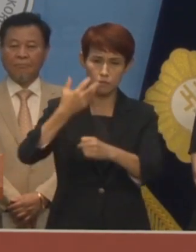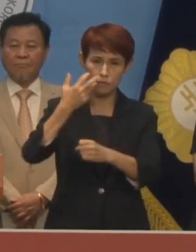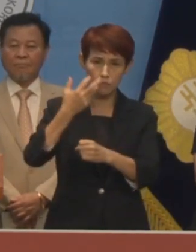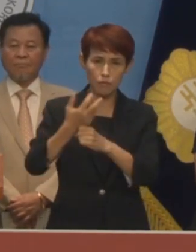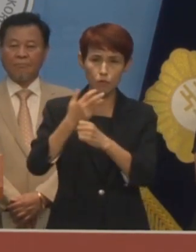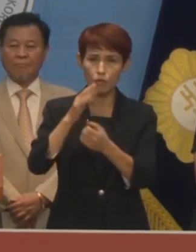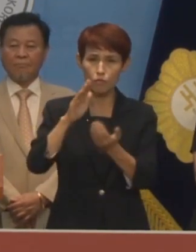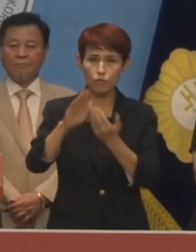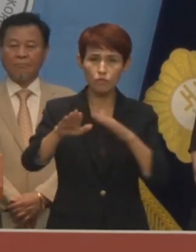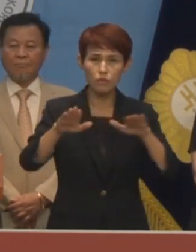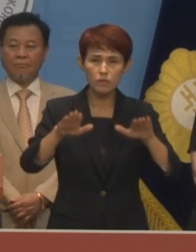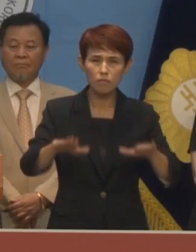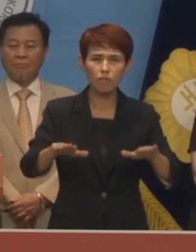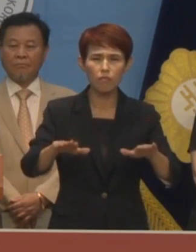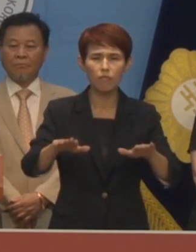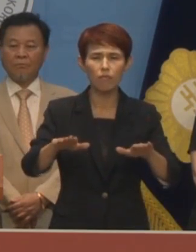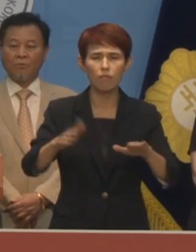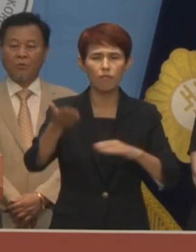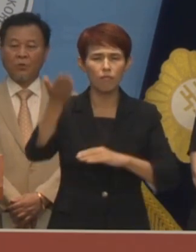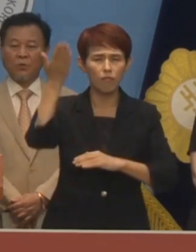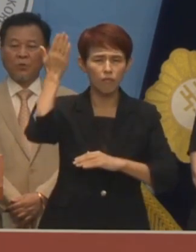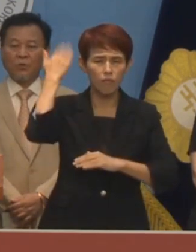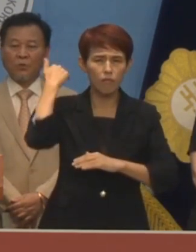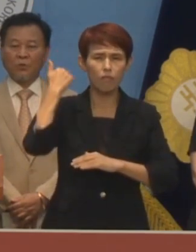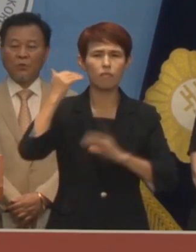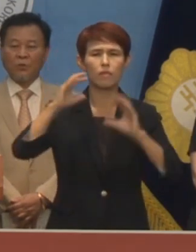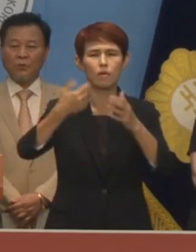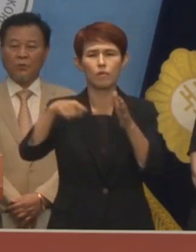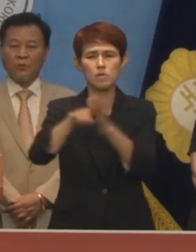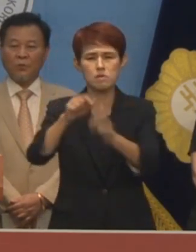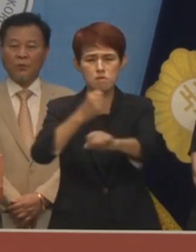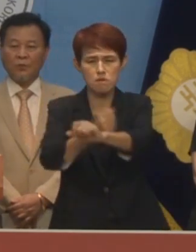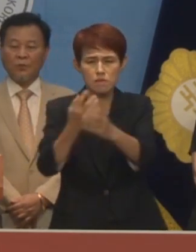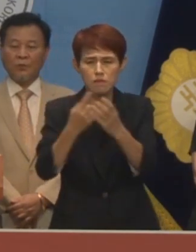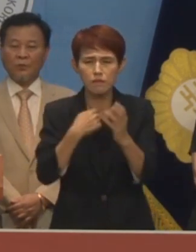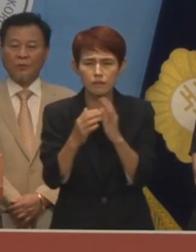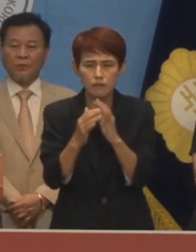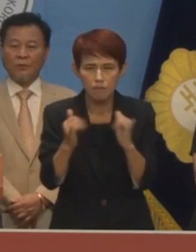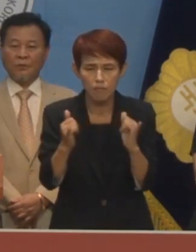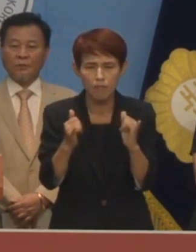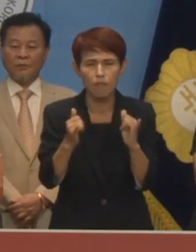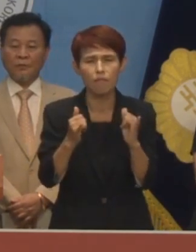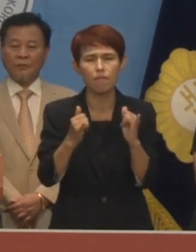지금까지 우리 주위를 맴돌고 있는 현실에 대한 심한 자괴감을 느낀다.